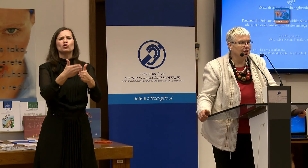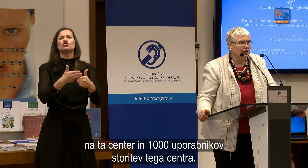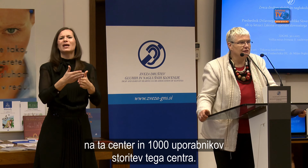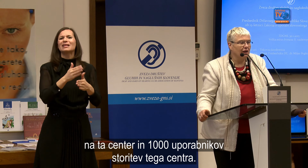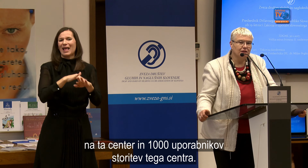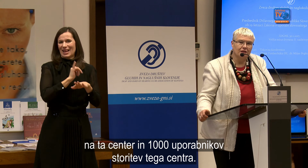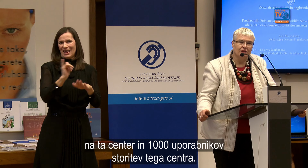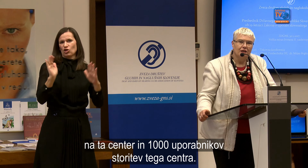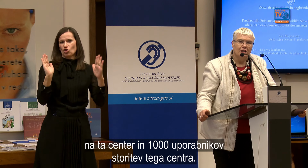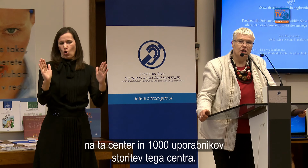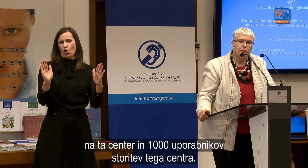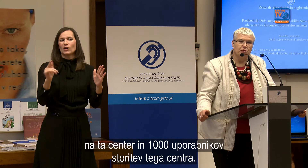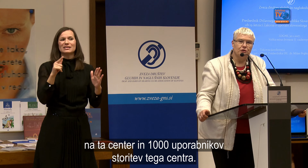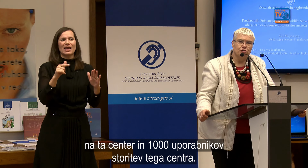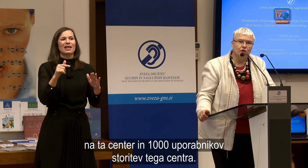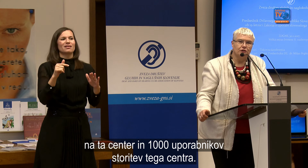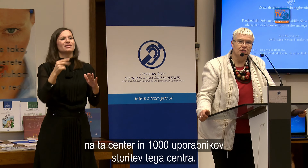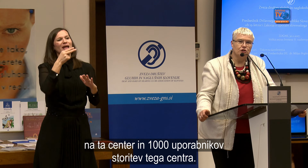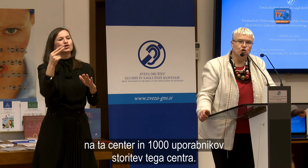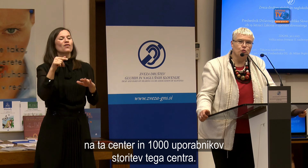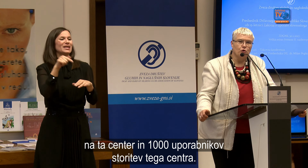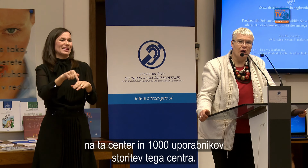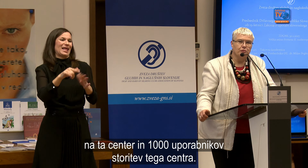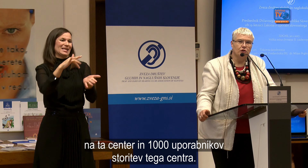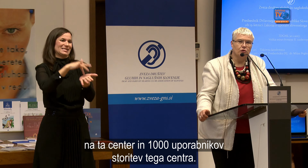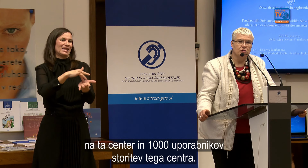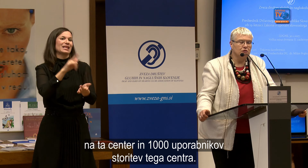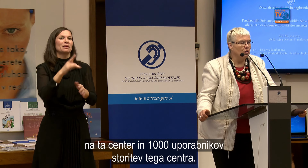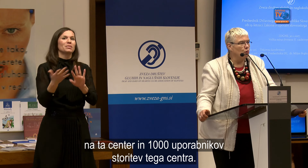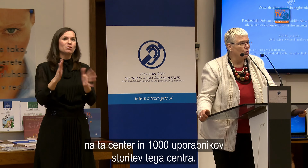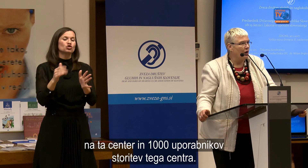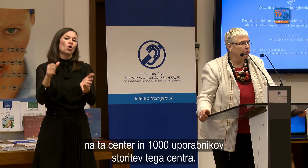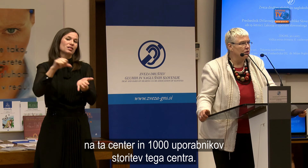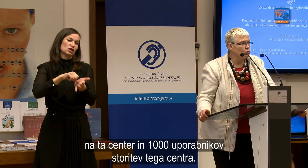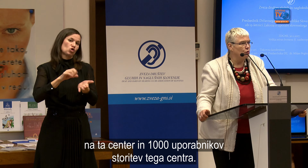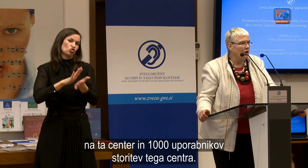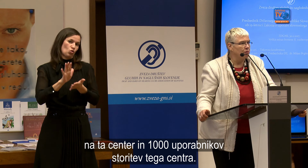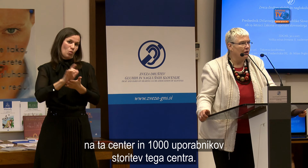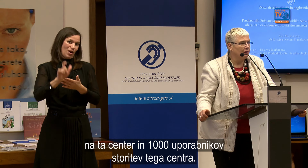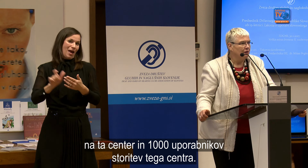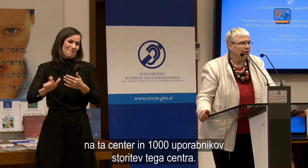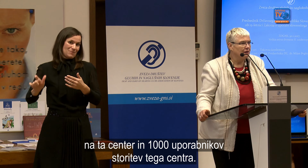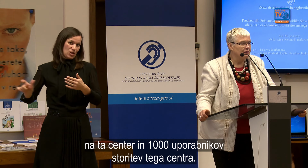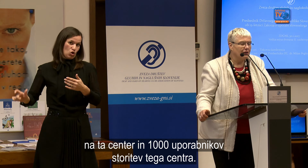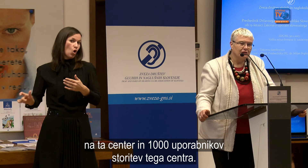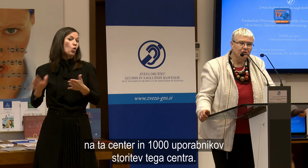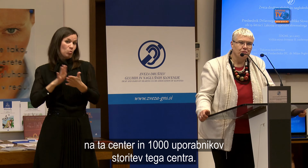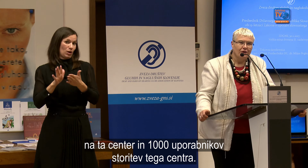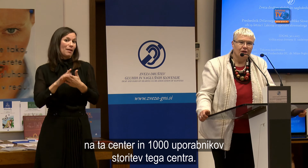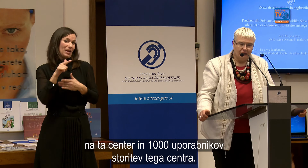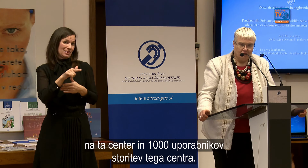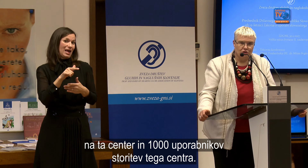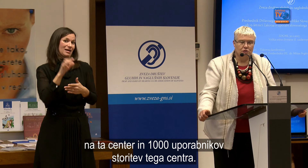naslovi na ta center in približno 1000 uporabnikov oziroma uporabnic uporablja ta